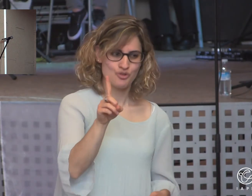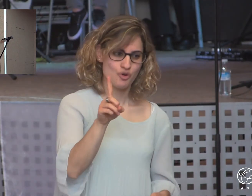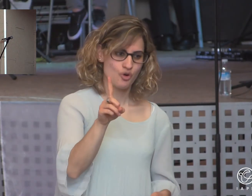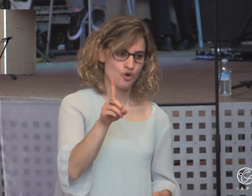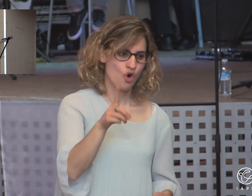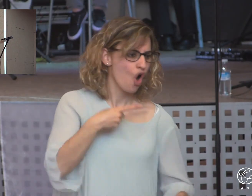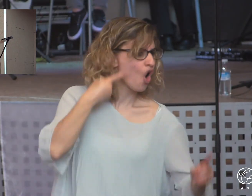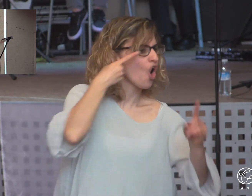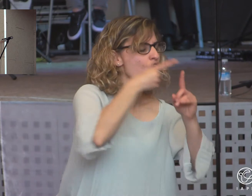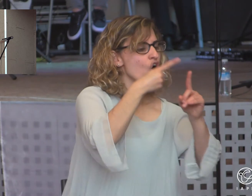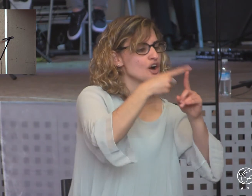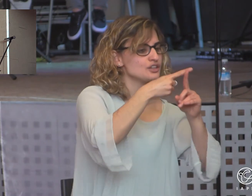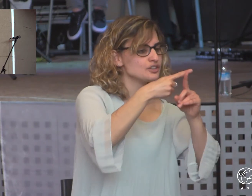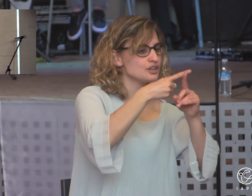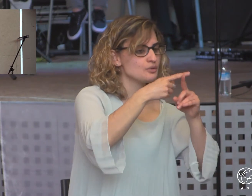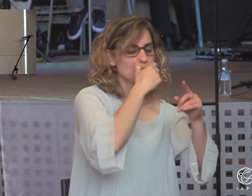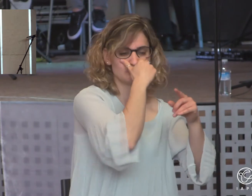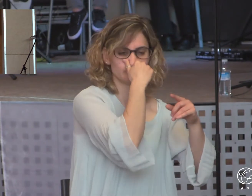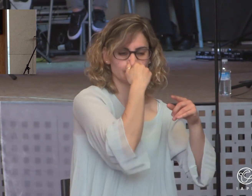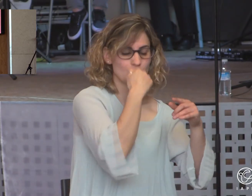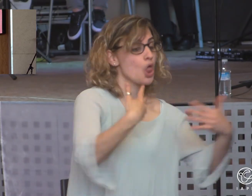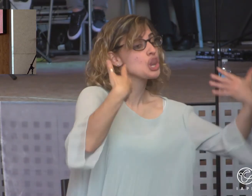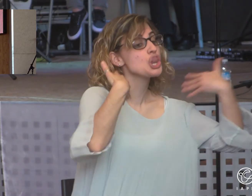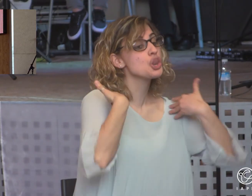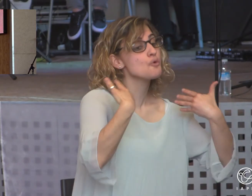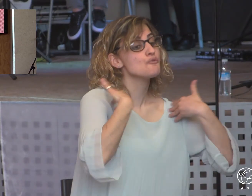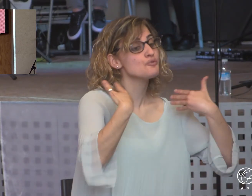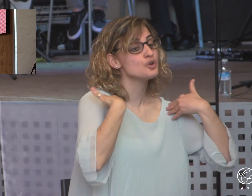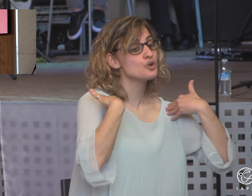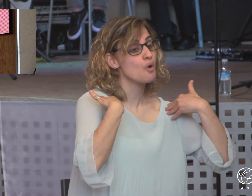ti y por mí.